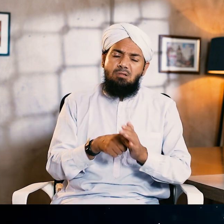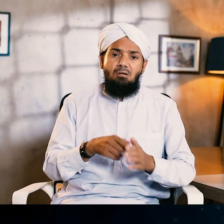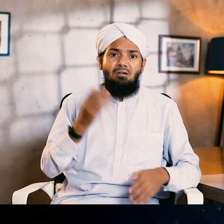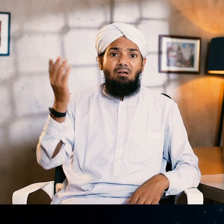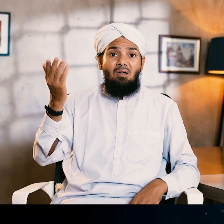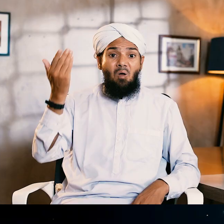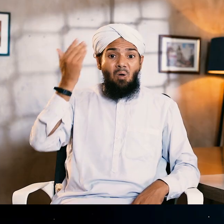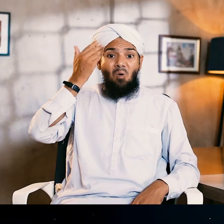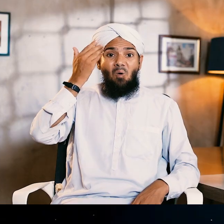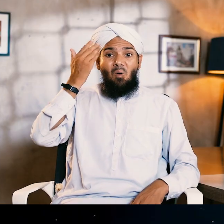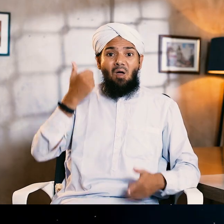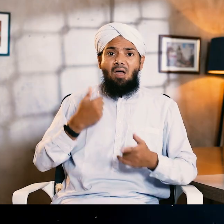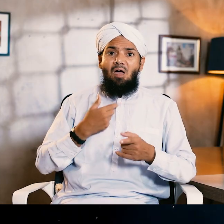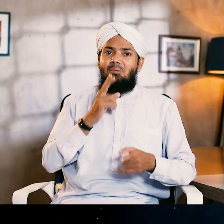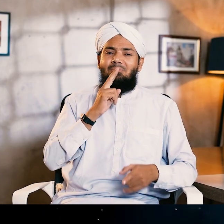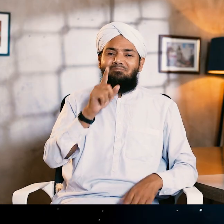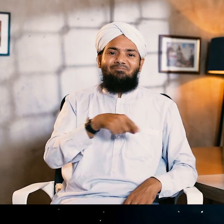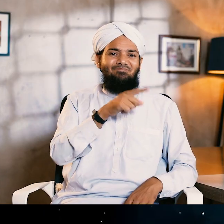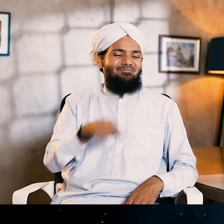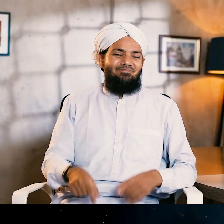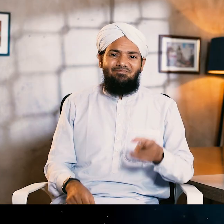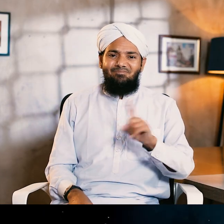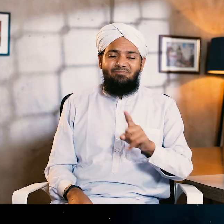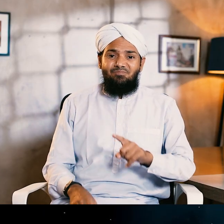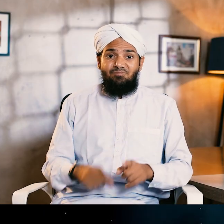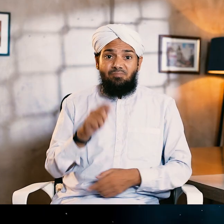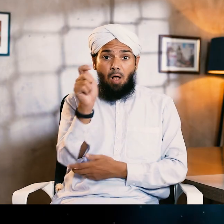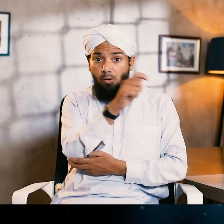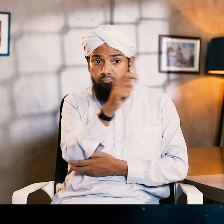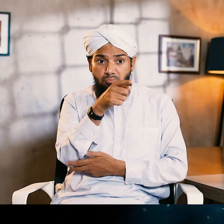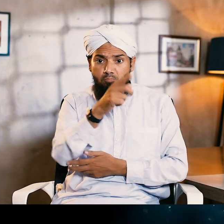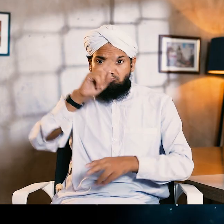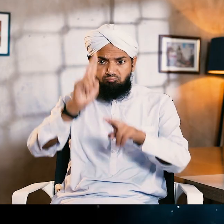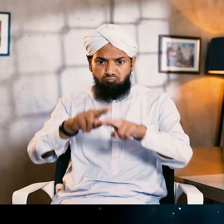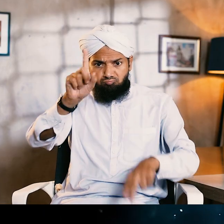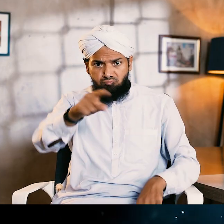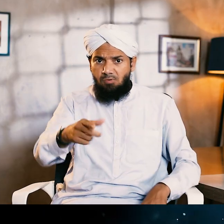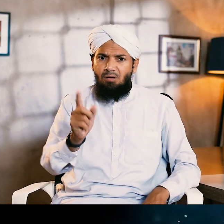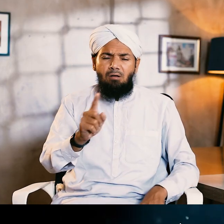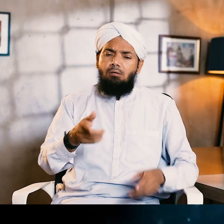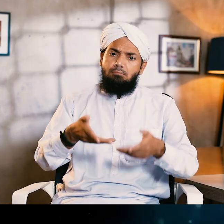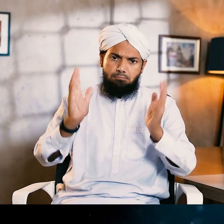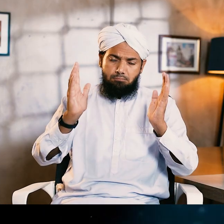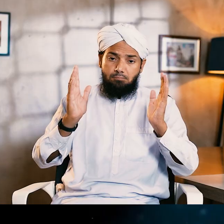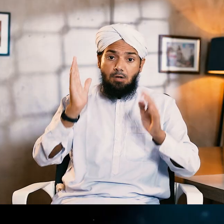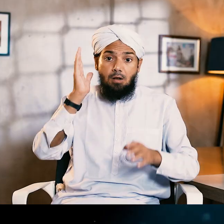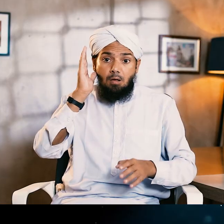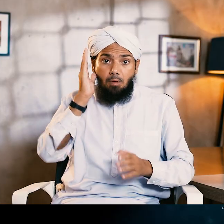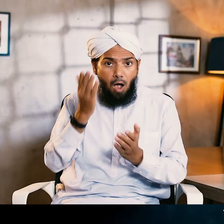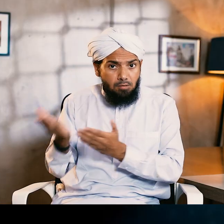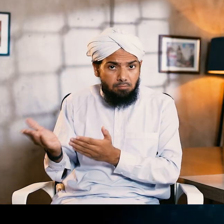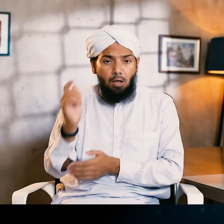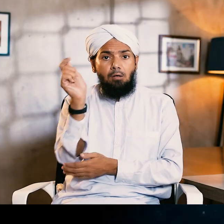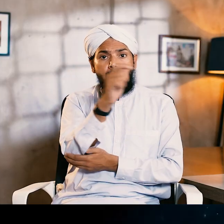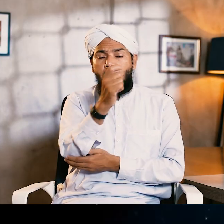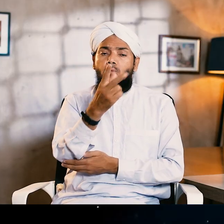غلط فہمیاں نہیں ہونی چاہیے۔ جو جشن ولادت مناتا ہے ان کو اس سے نہ روکیں۔ نماز کا بولیں بے شک کہ نماز پڑھا کرو، اس کو